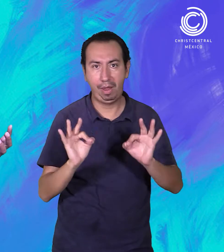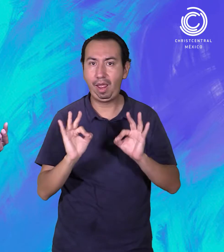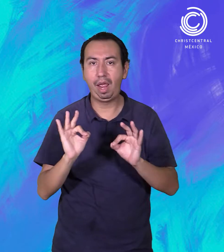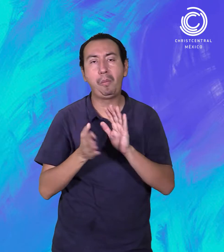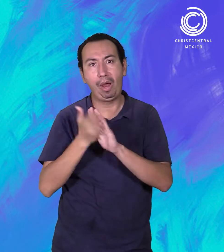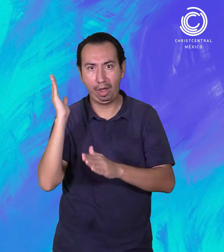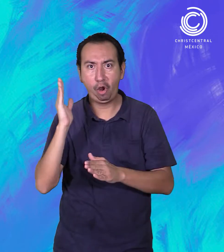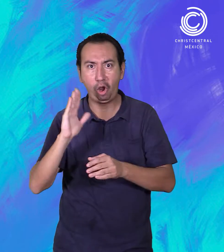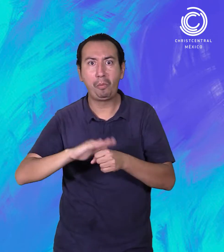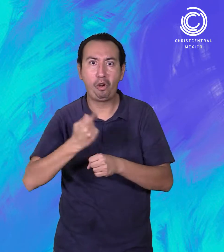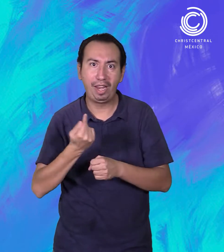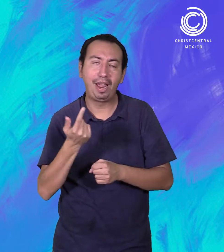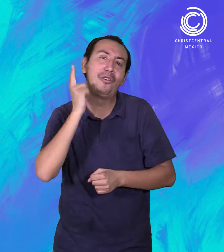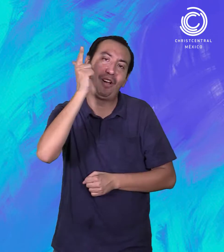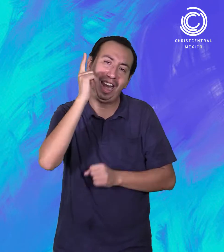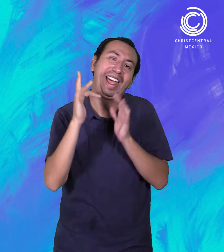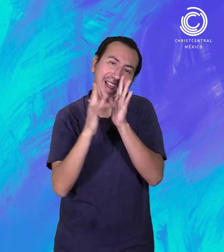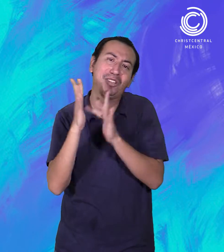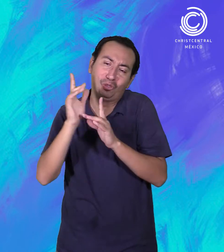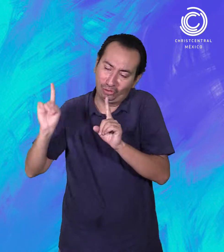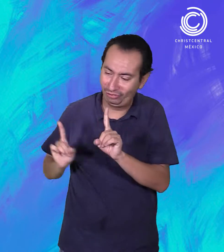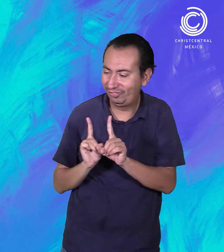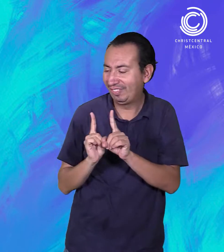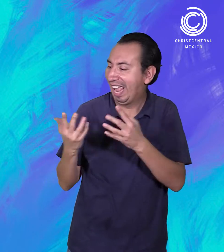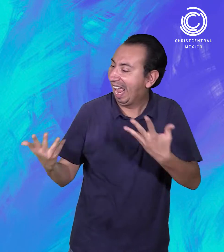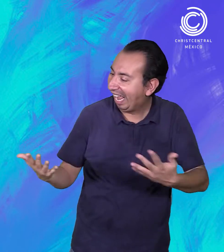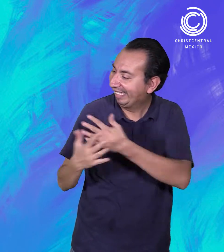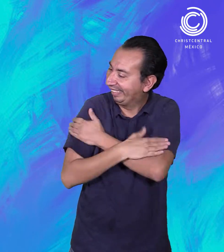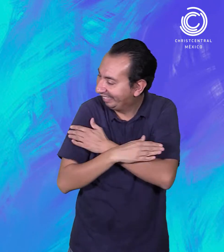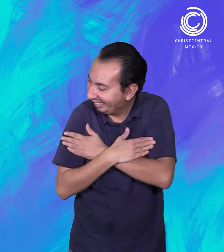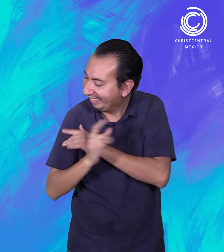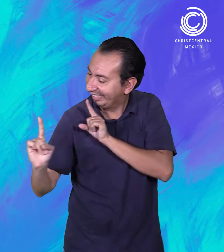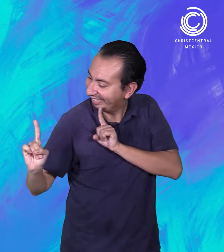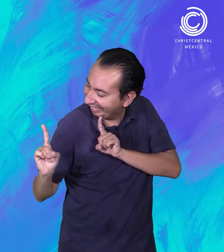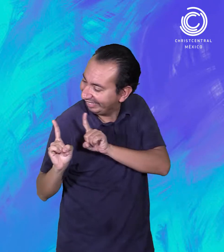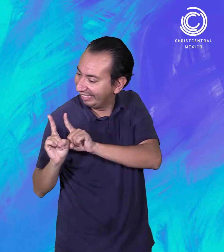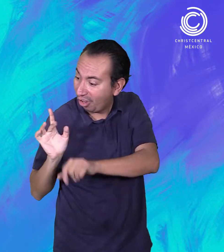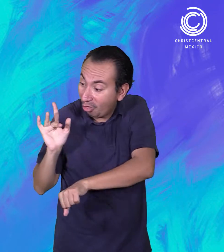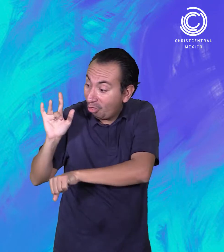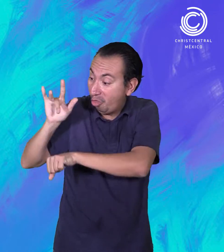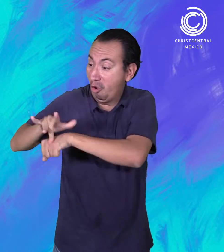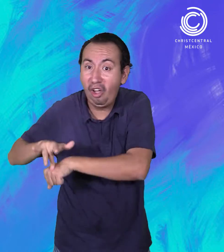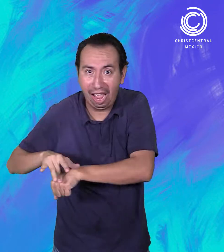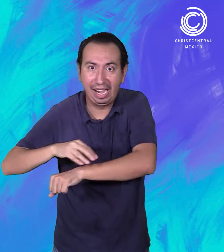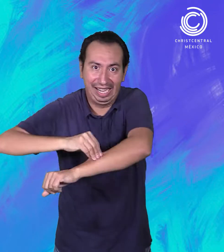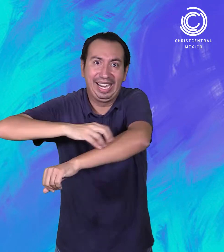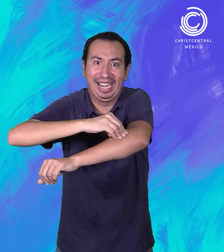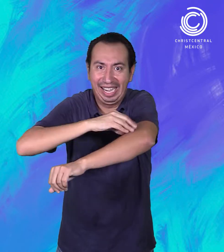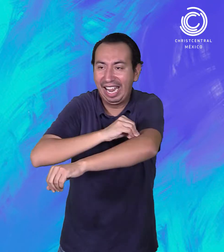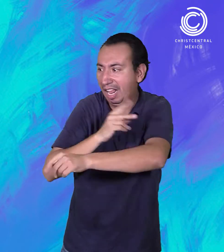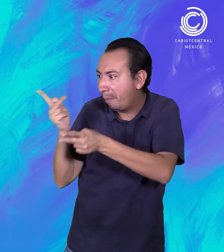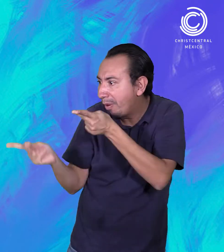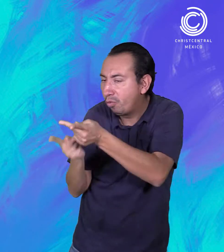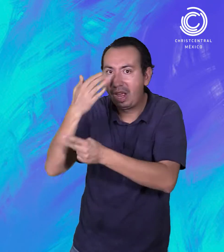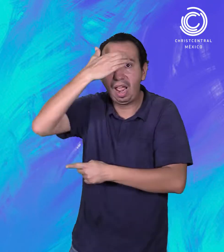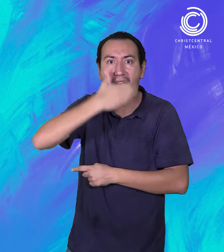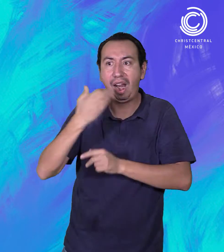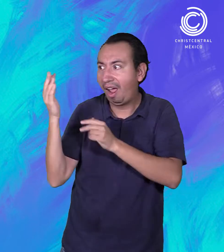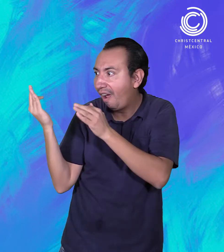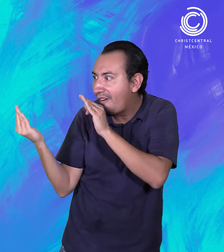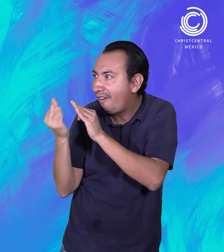contradictorio, porque nos encantaría que Él estuviera aquí presente con nosotros, poderlo tocar, poderle preguntar,